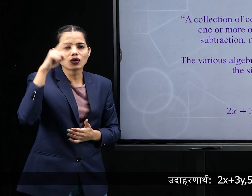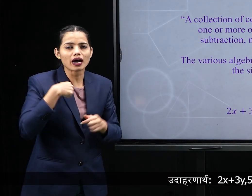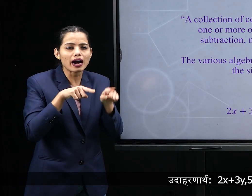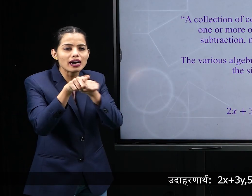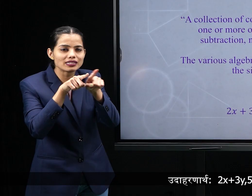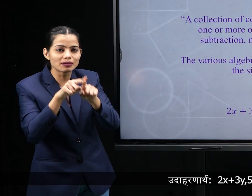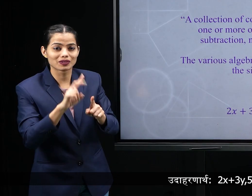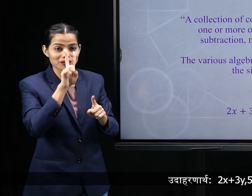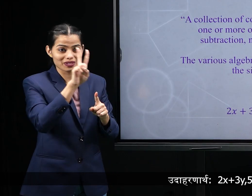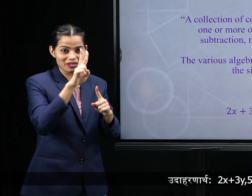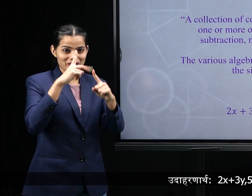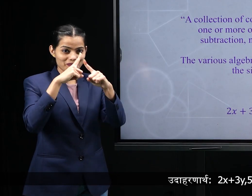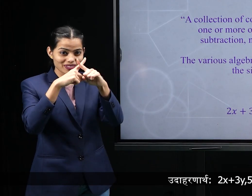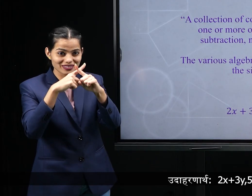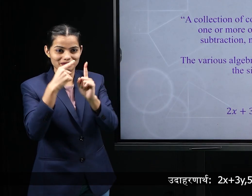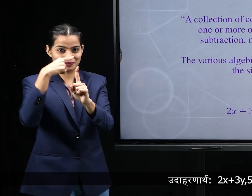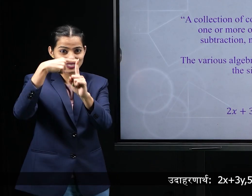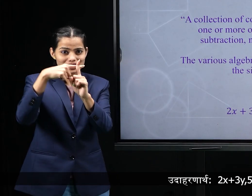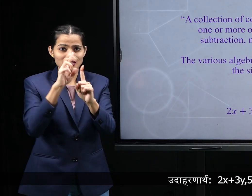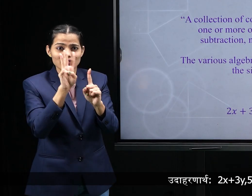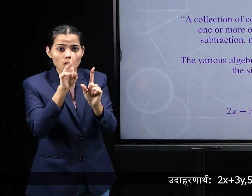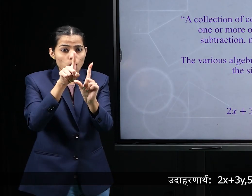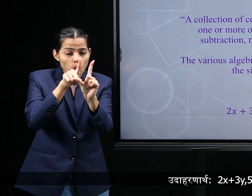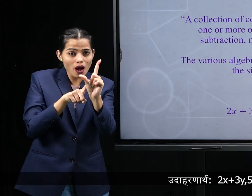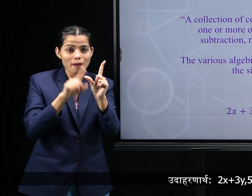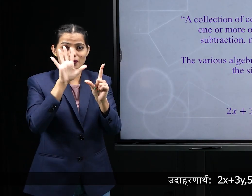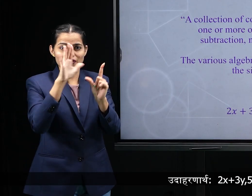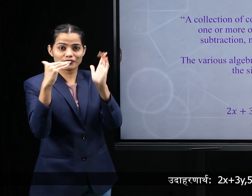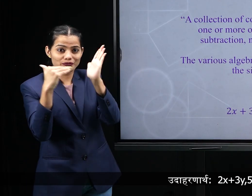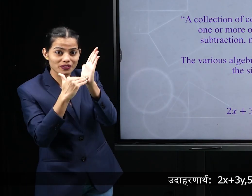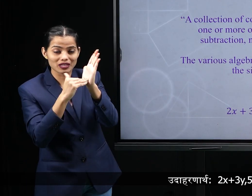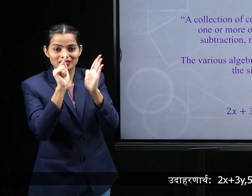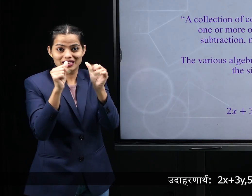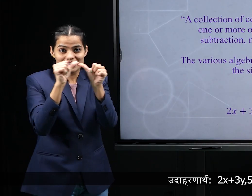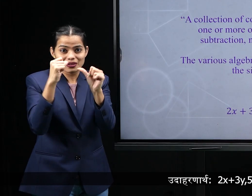उदाहरणार्थ 2x प्लस 3y 5z ax प्लस bz प्लस c.